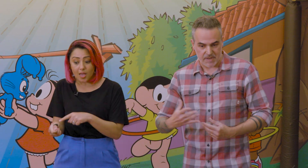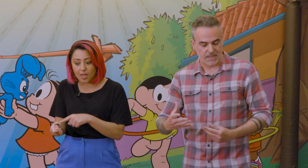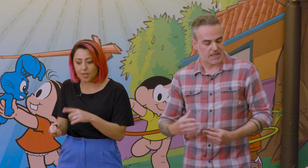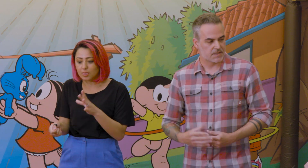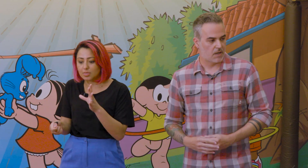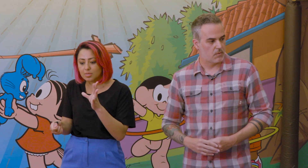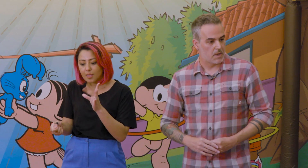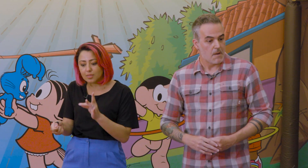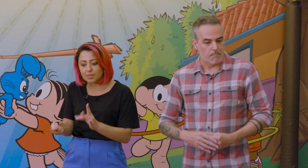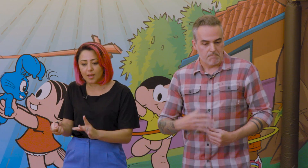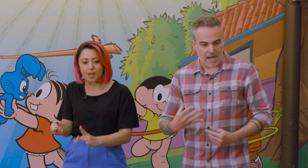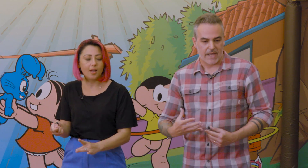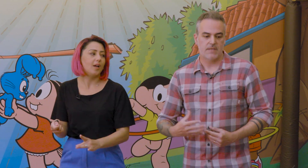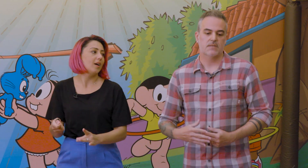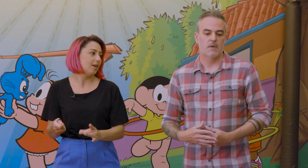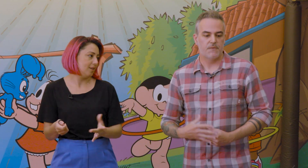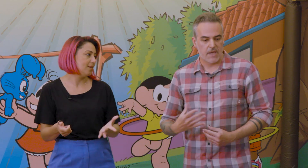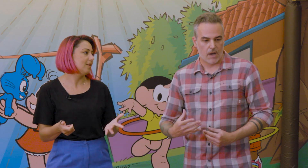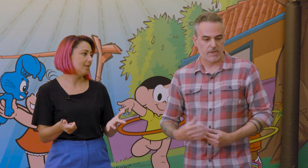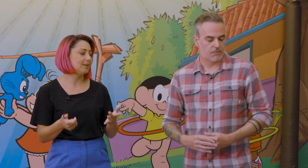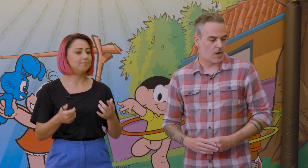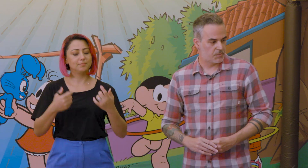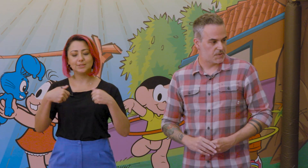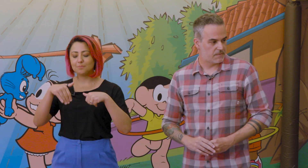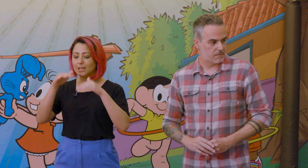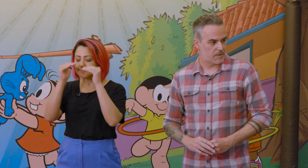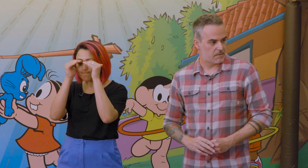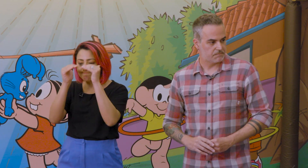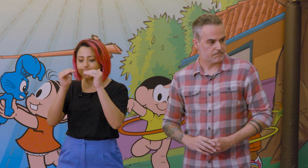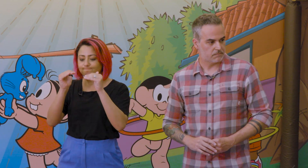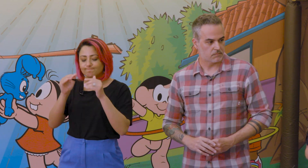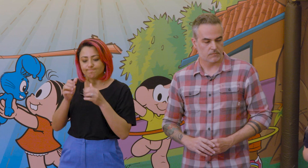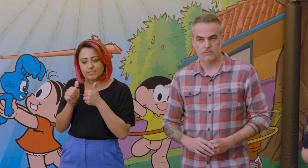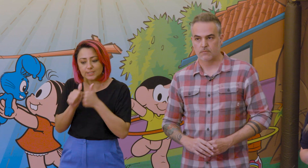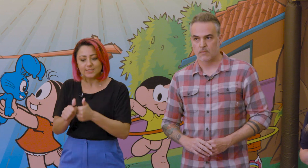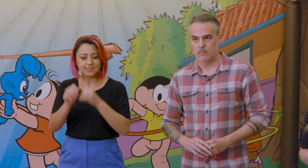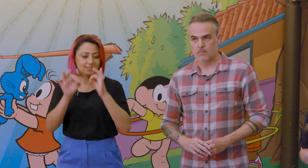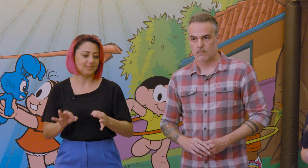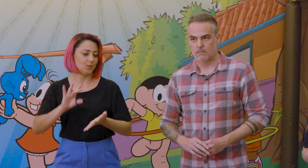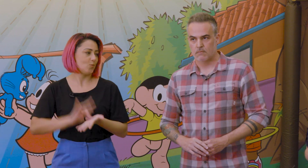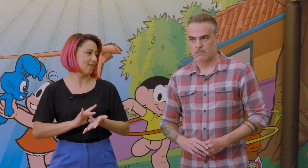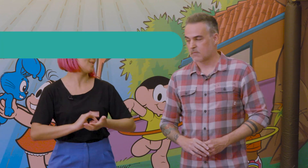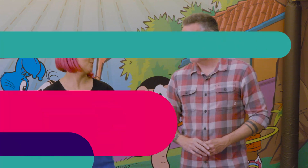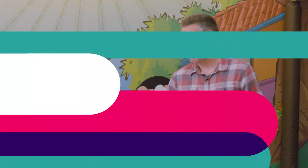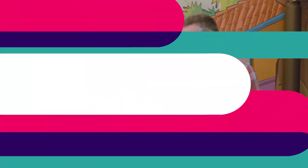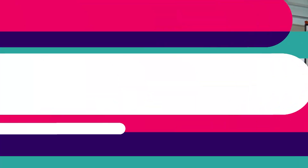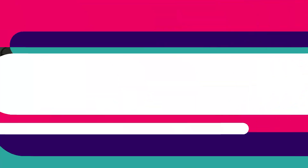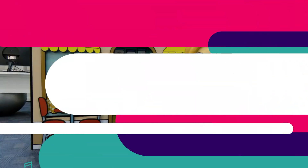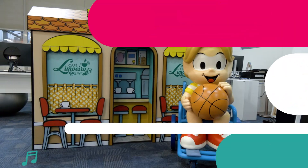na representação mais fiel e natural possível, né?